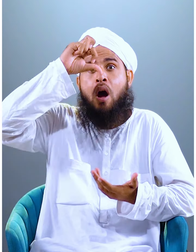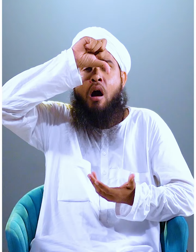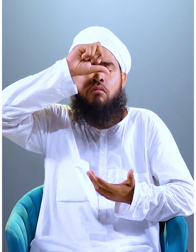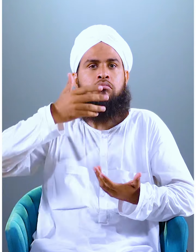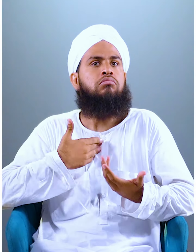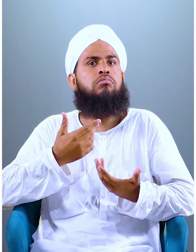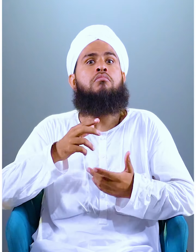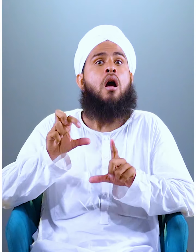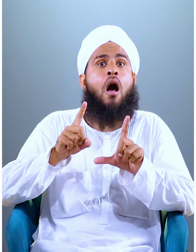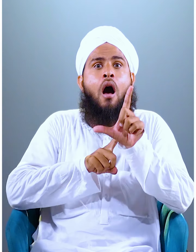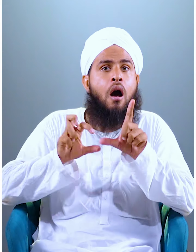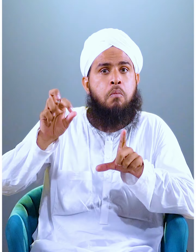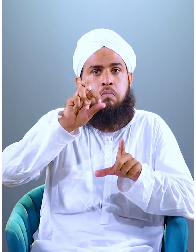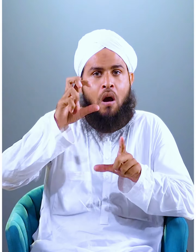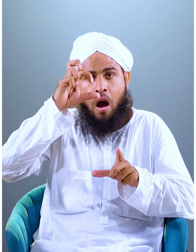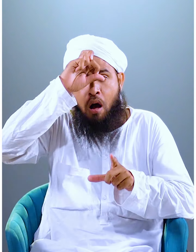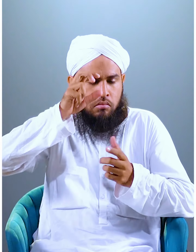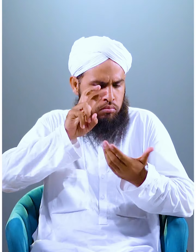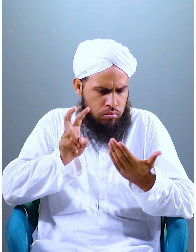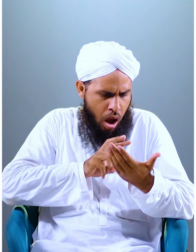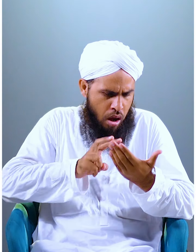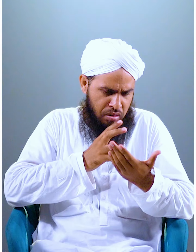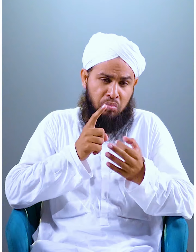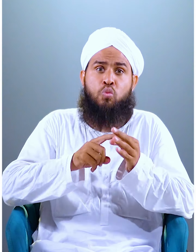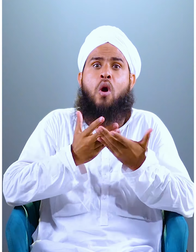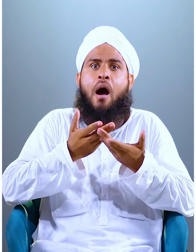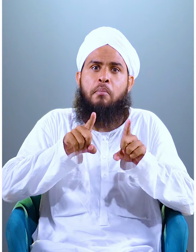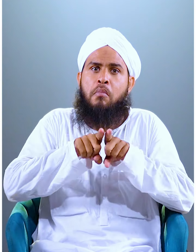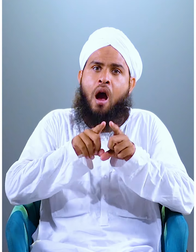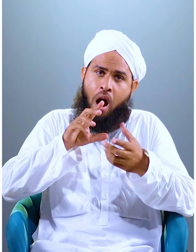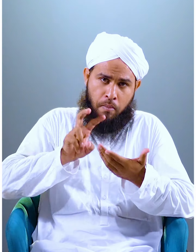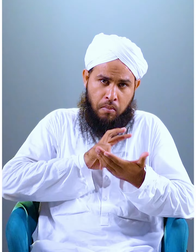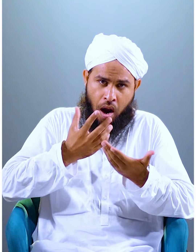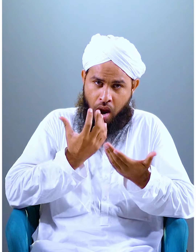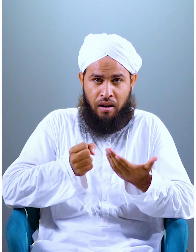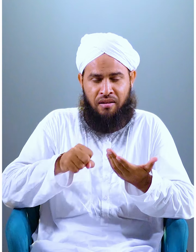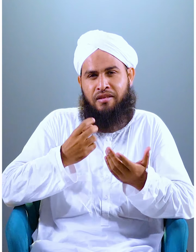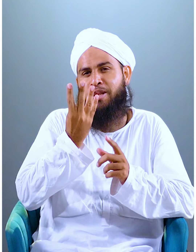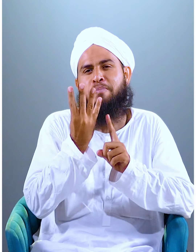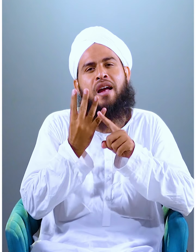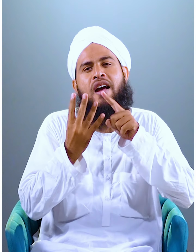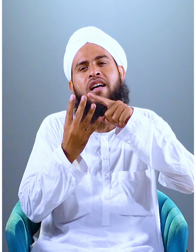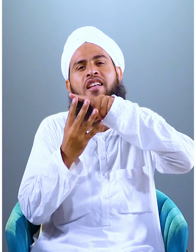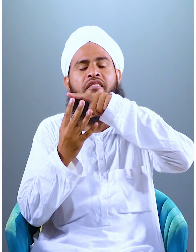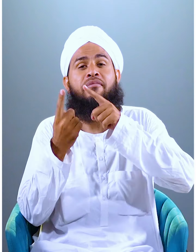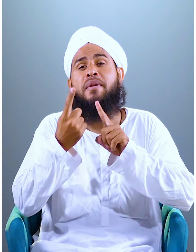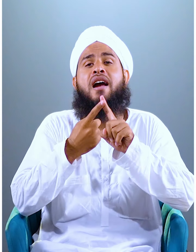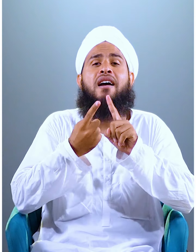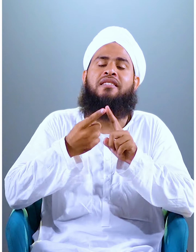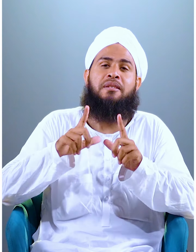دین نے بھی اپنی زندگی کے آٹھ دس سال ایک خاص علم کو دیا ہے اچھا پھر تھوڑی دیر کے لیے موازنہ کر لیتے ہیں کہ اگر یہ چار کیٹیگریز ہیں ڈاکٹر انجینئر اگین میں